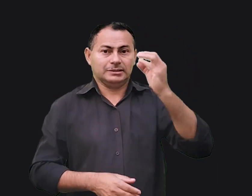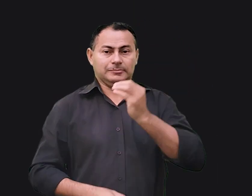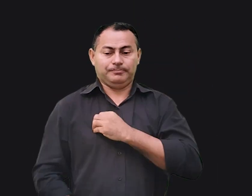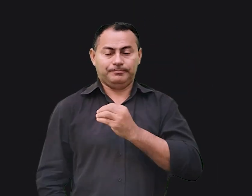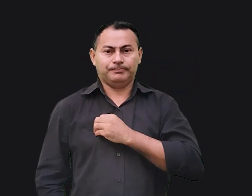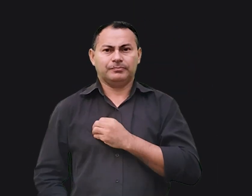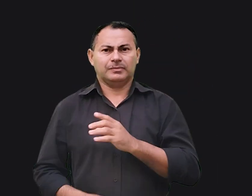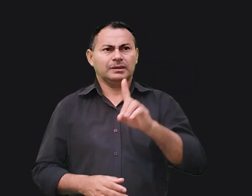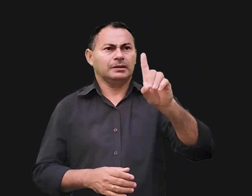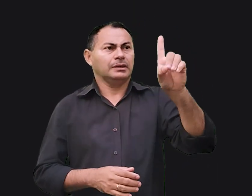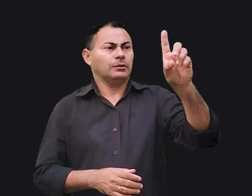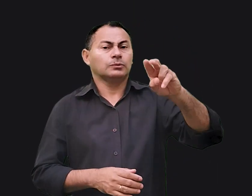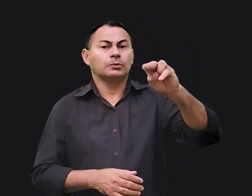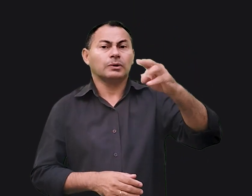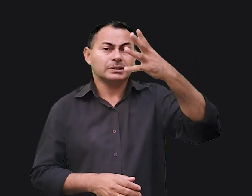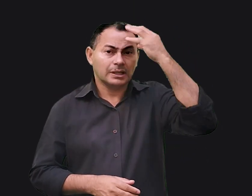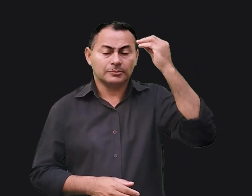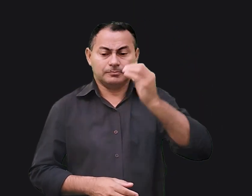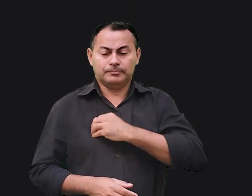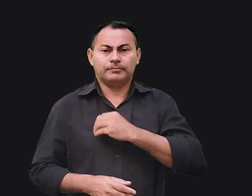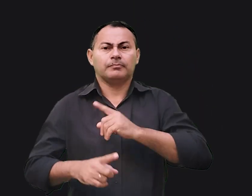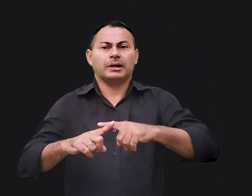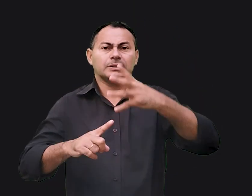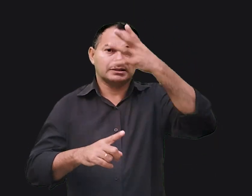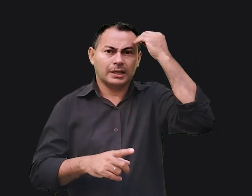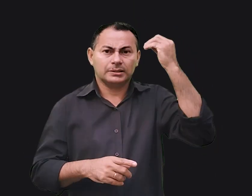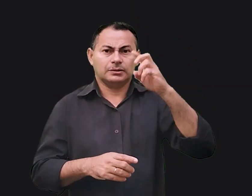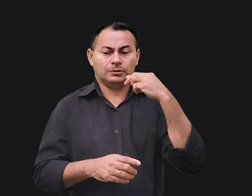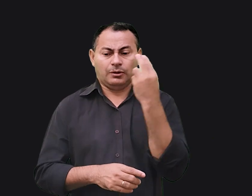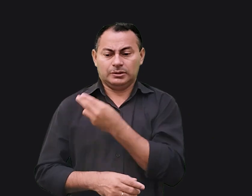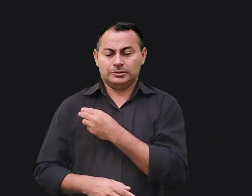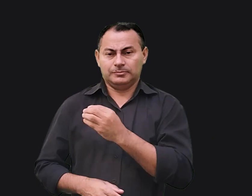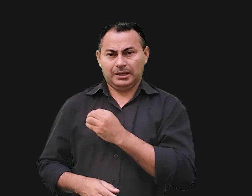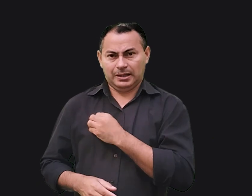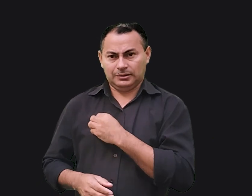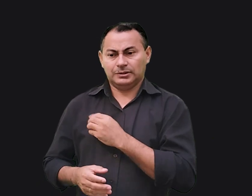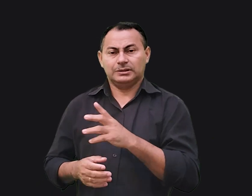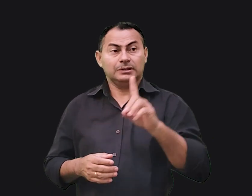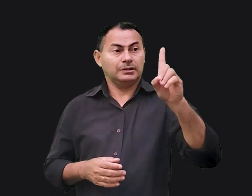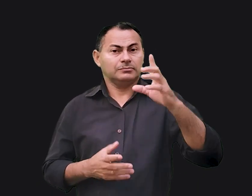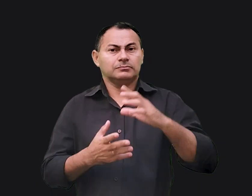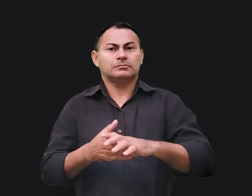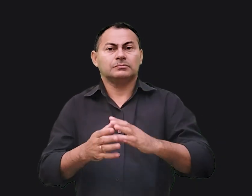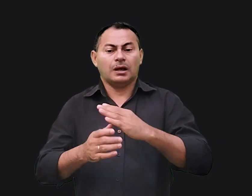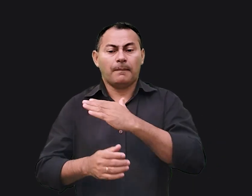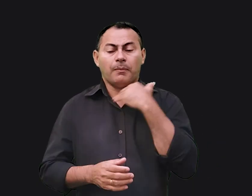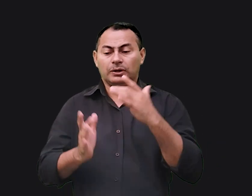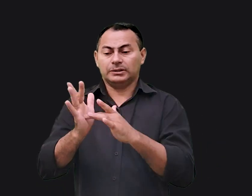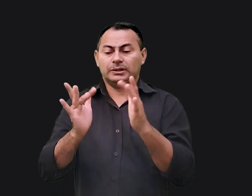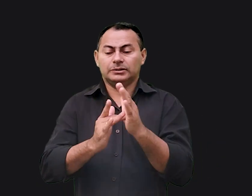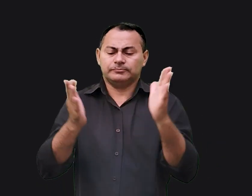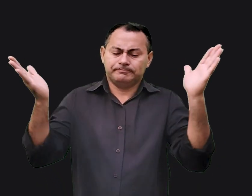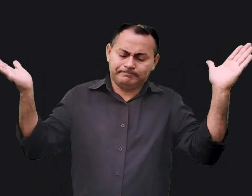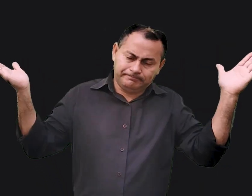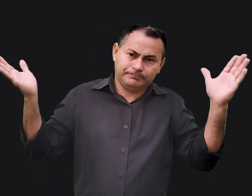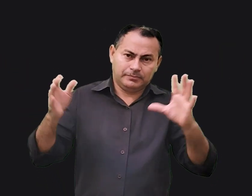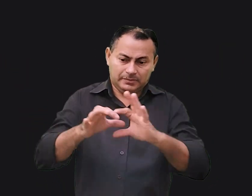pecado. Deus nunca se esquece que somos pecadores, mas se esquece dos nossos pecados. A morte de Cristo na cruz permite que Deus